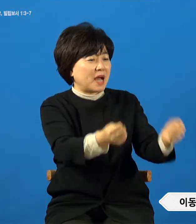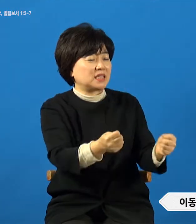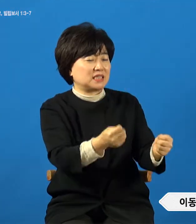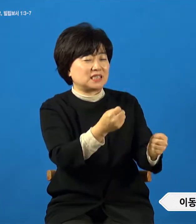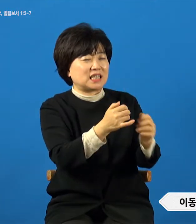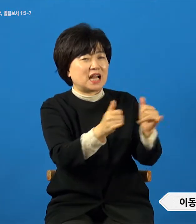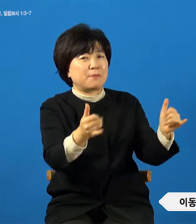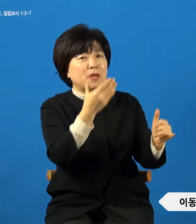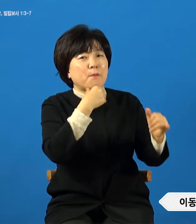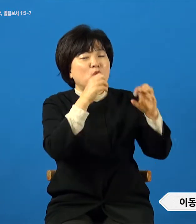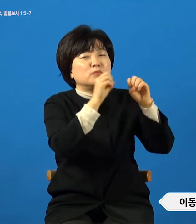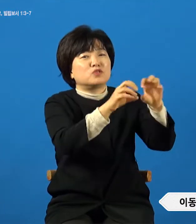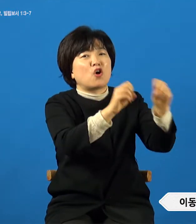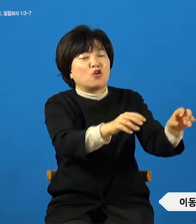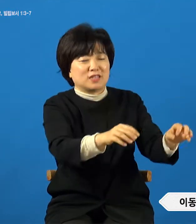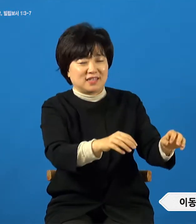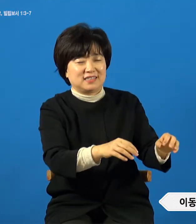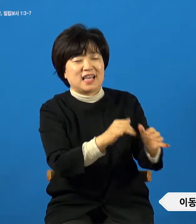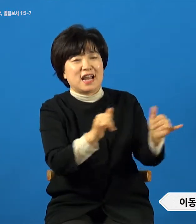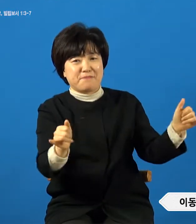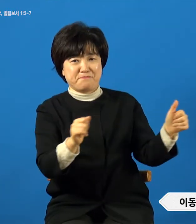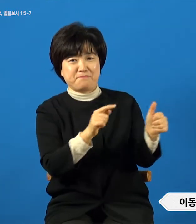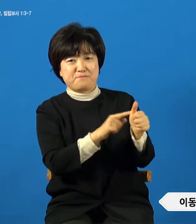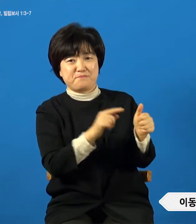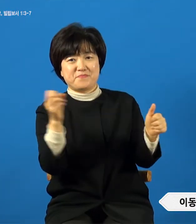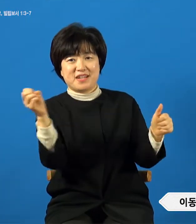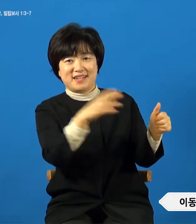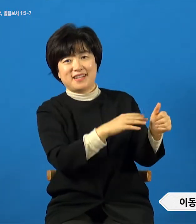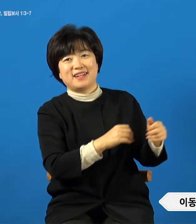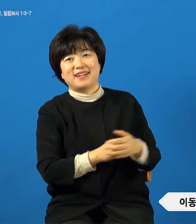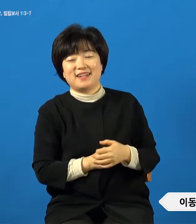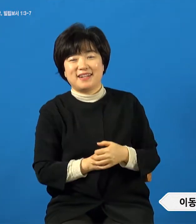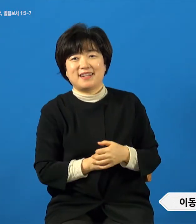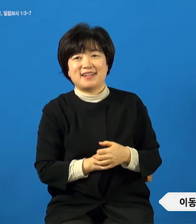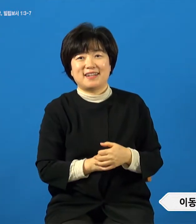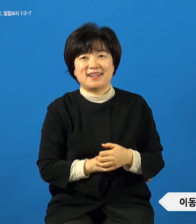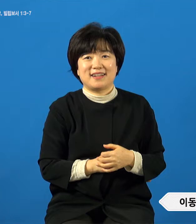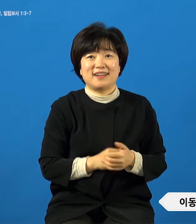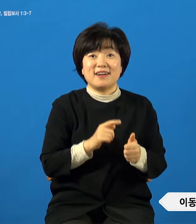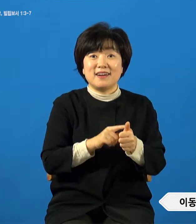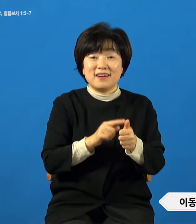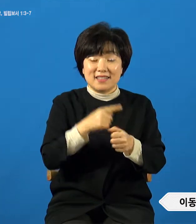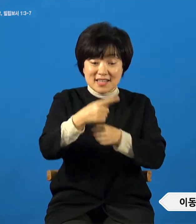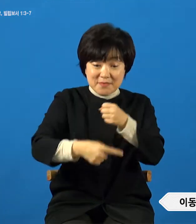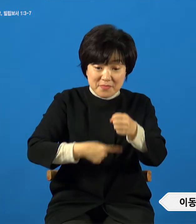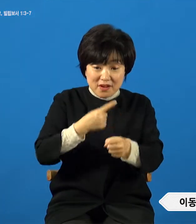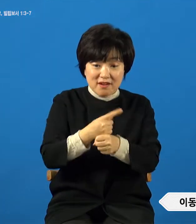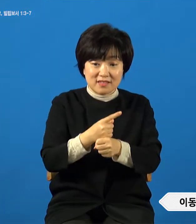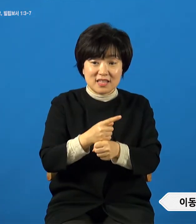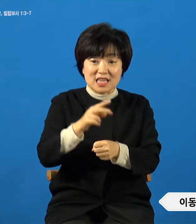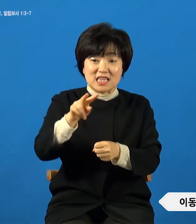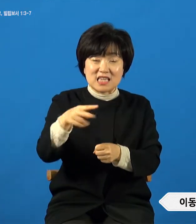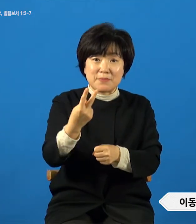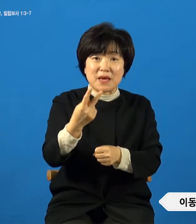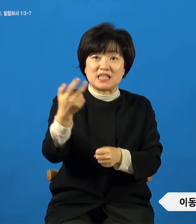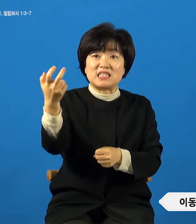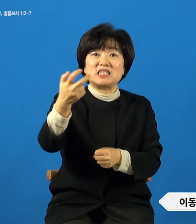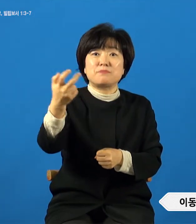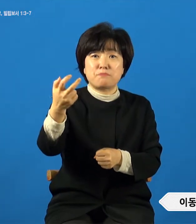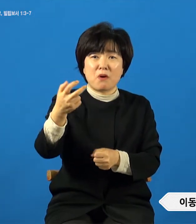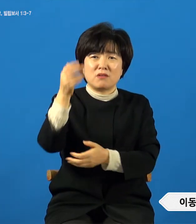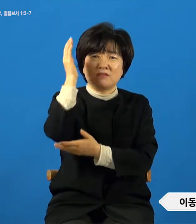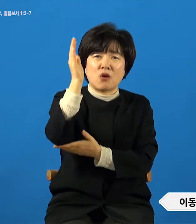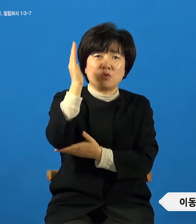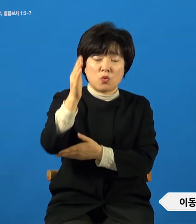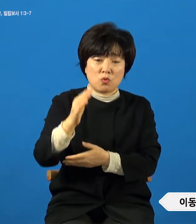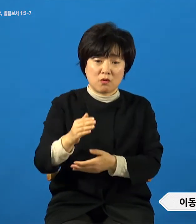전한 유일한 사람이 될 것이요 라는 말을 했습니다. 그는 매년 270번의 설교를 합니다. 한